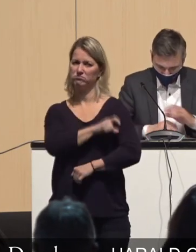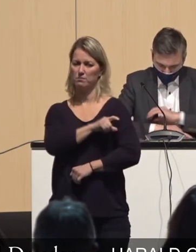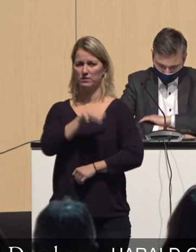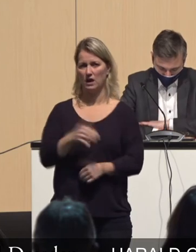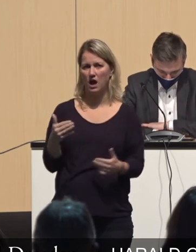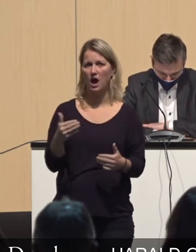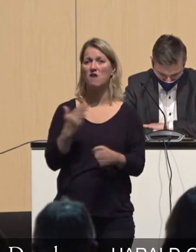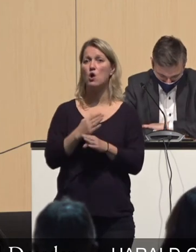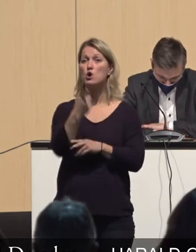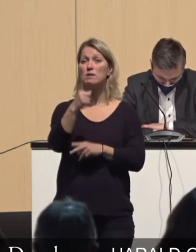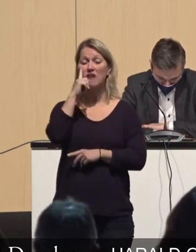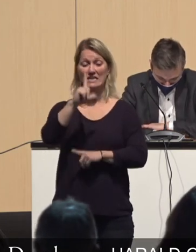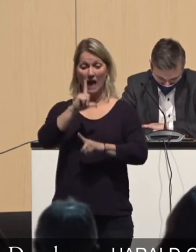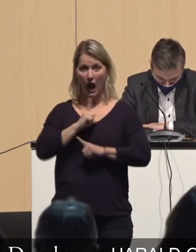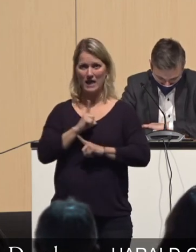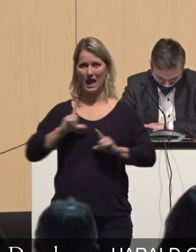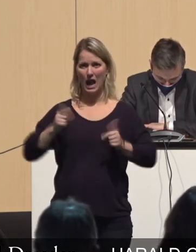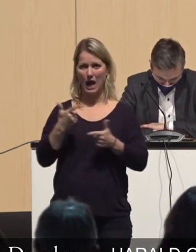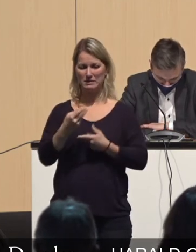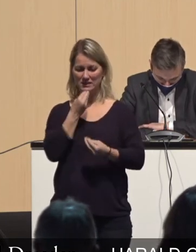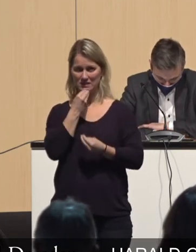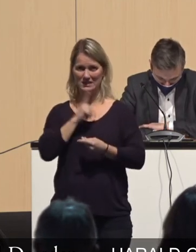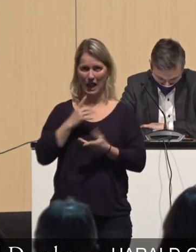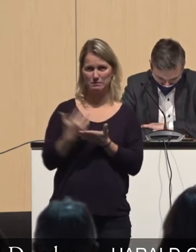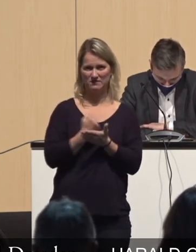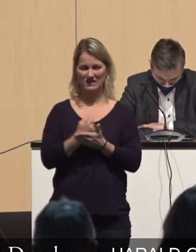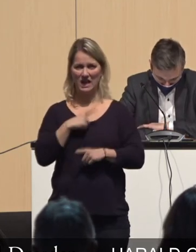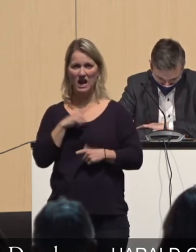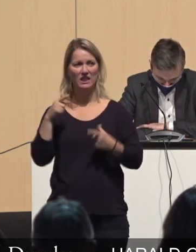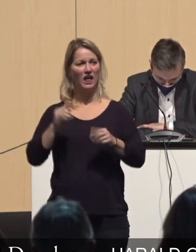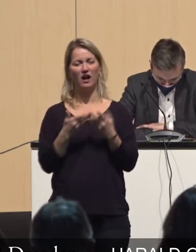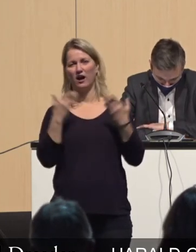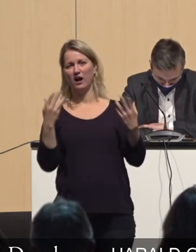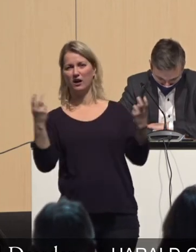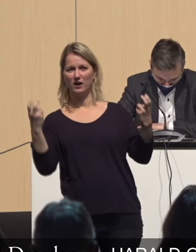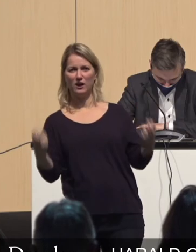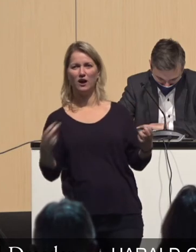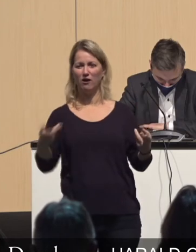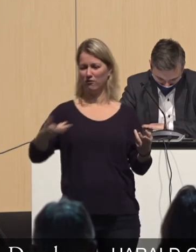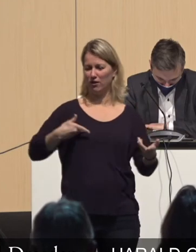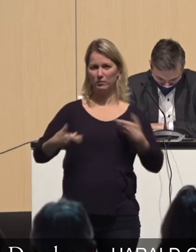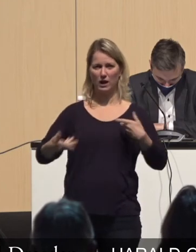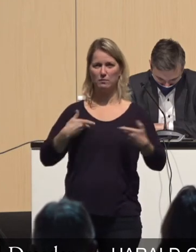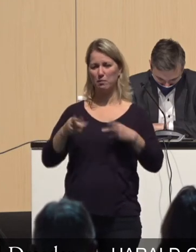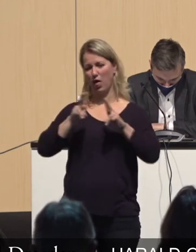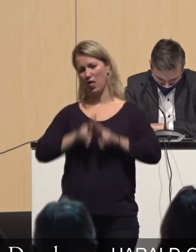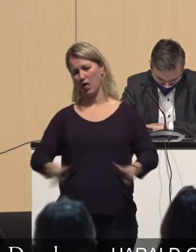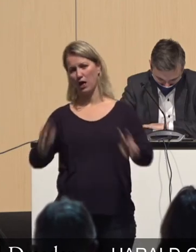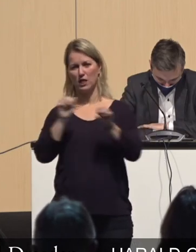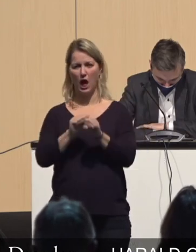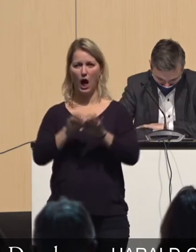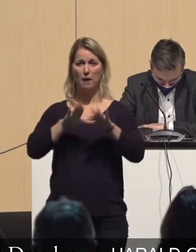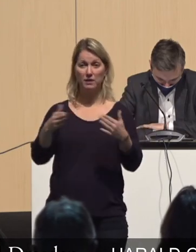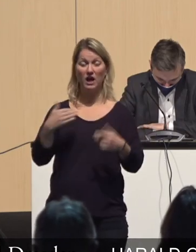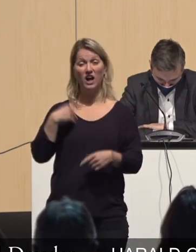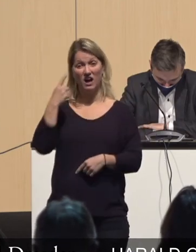die müssen für ihren eigenen Lebensunterhalt nämlich selber sorgen. Nicht so wie Sie, die sich hier so schön fleißig was reinkriegen von wegen Ehrenamt. Wir wissen alle, dass es richtig